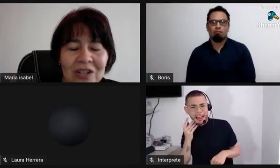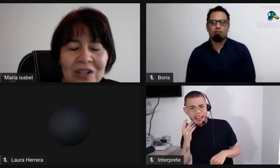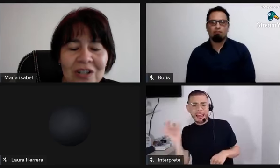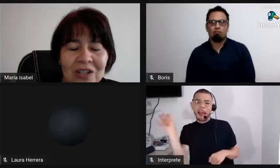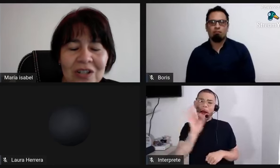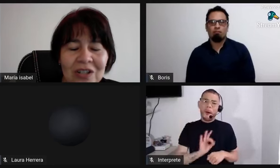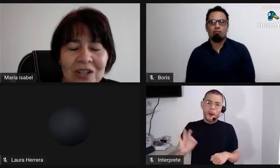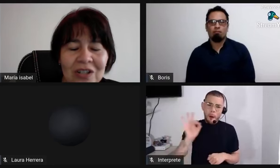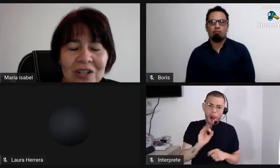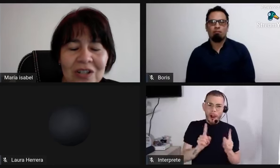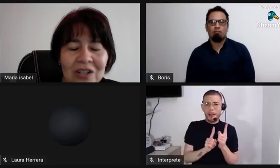el tiempo